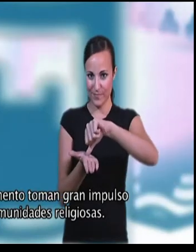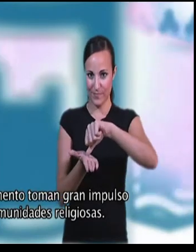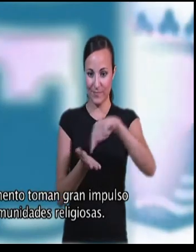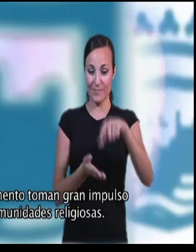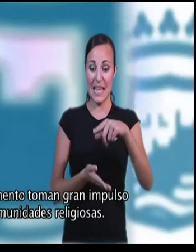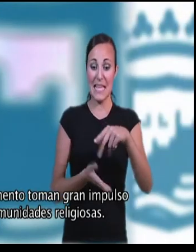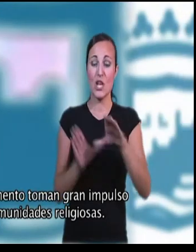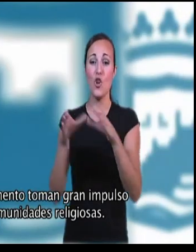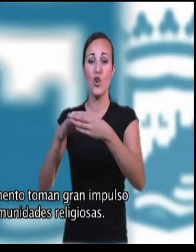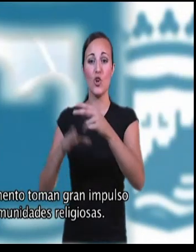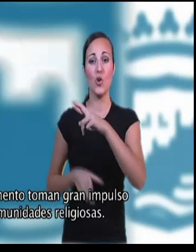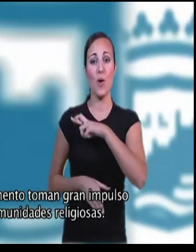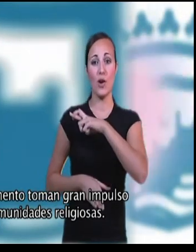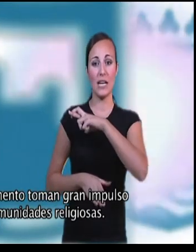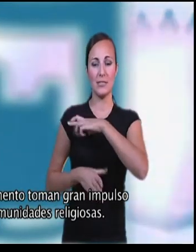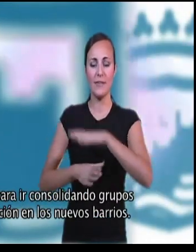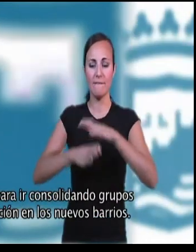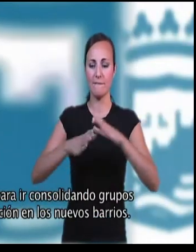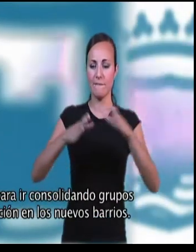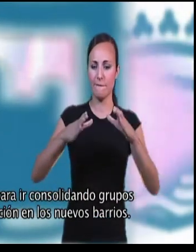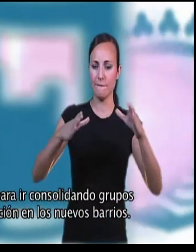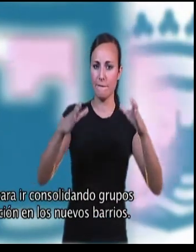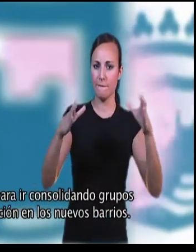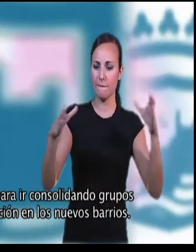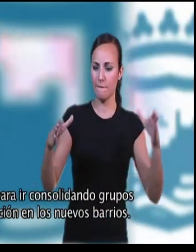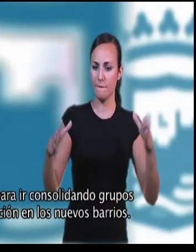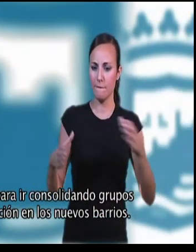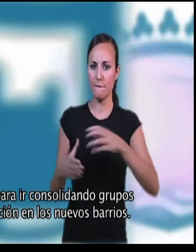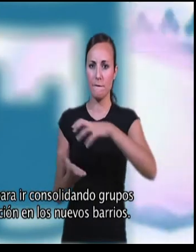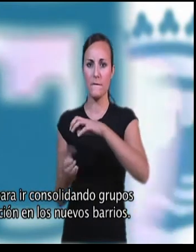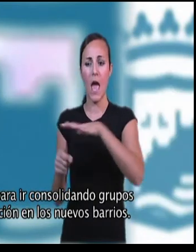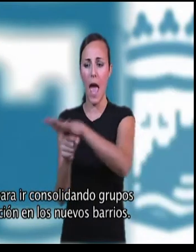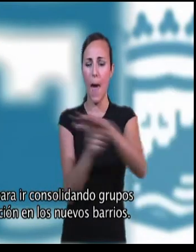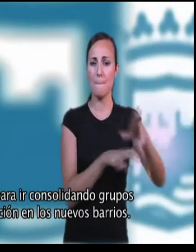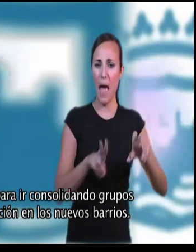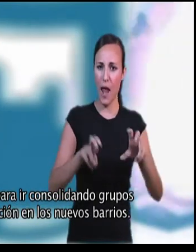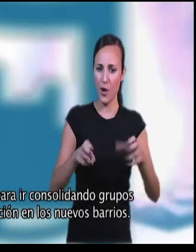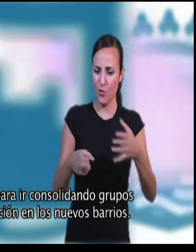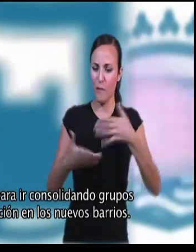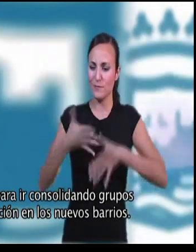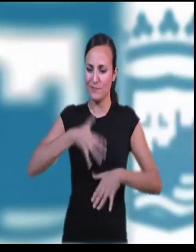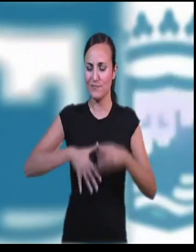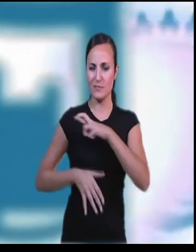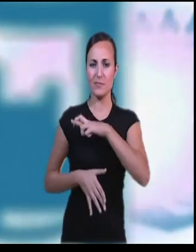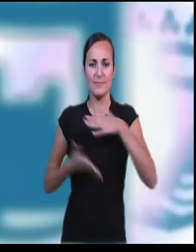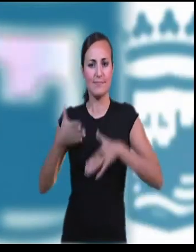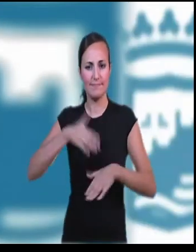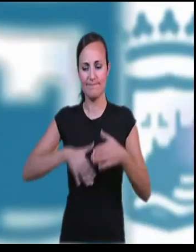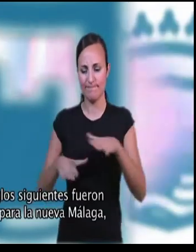impulso las comunidades religiosas, que sirven para ir consolidando grupos de la población en los nuevos barrios. Los